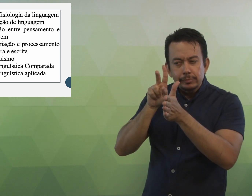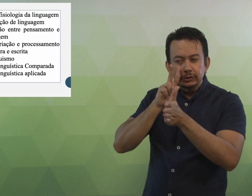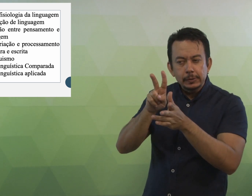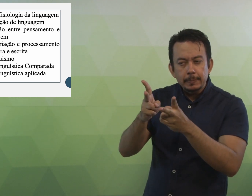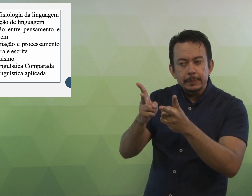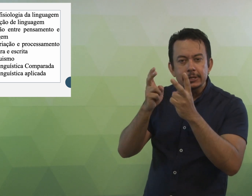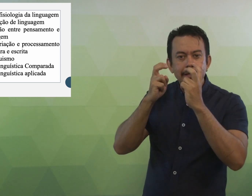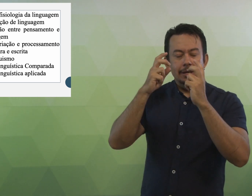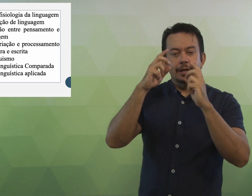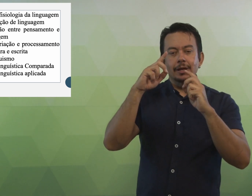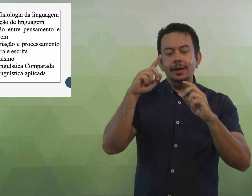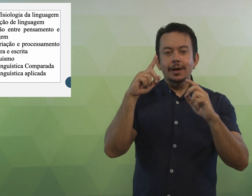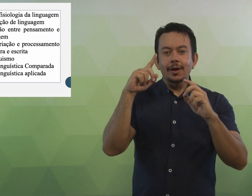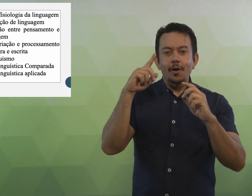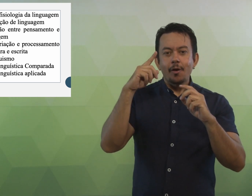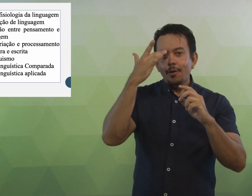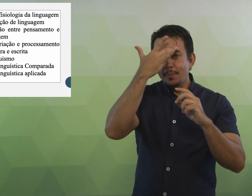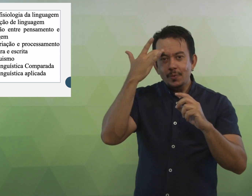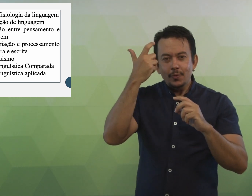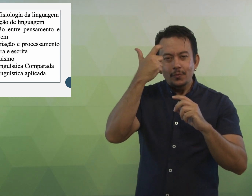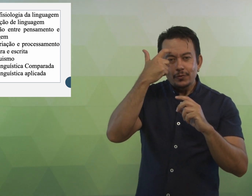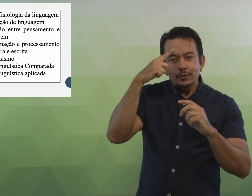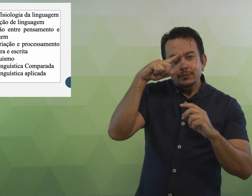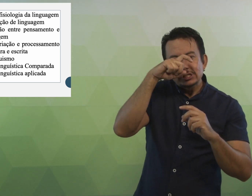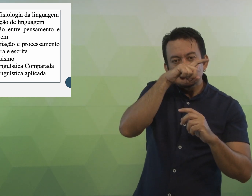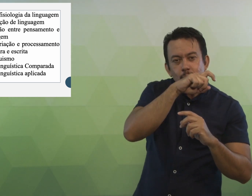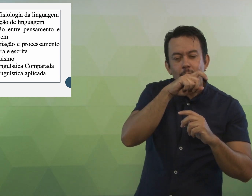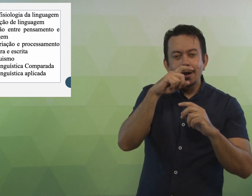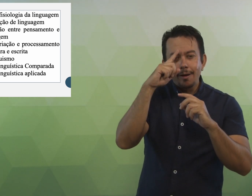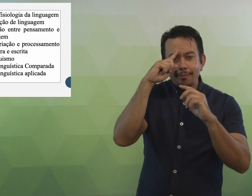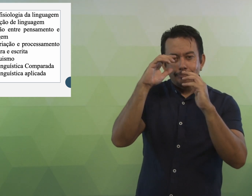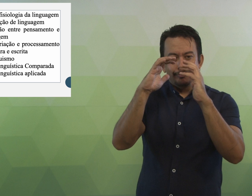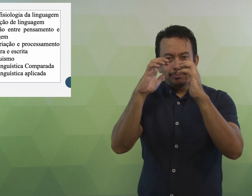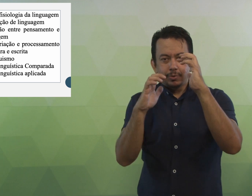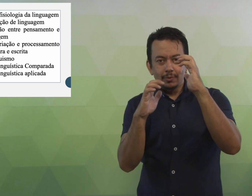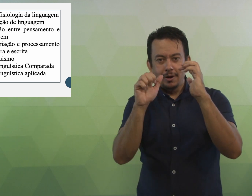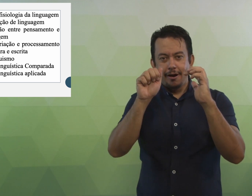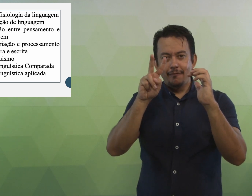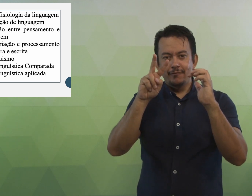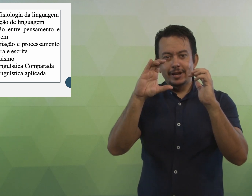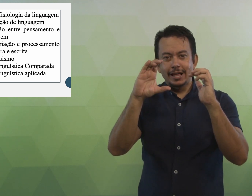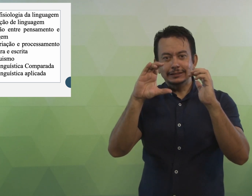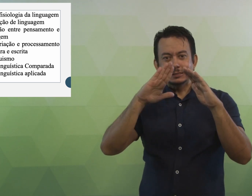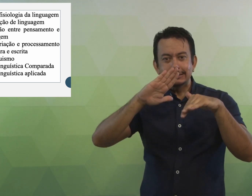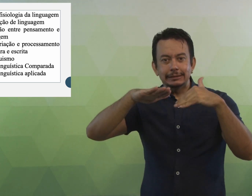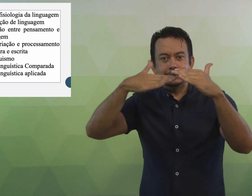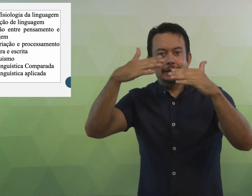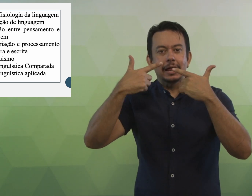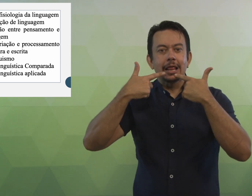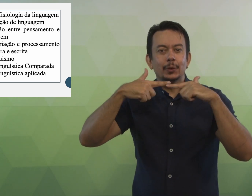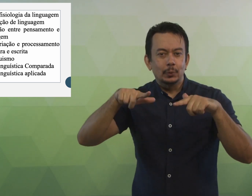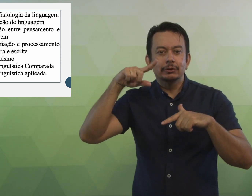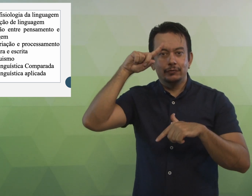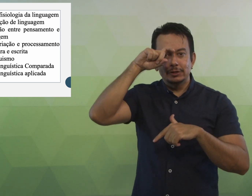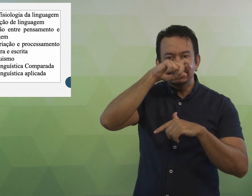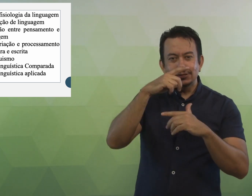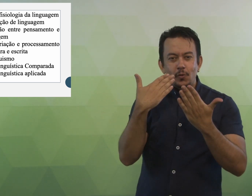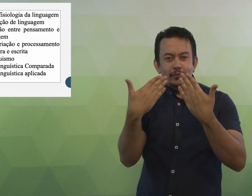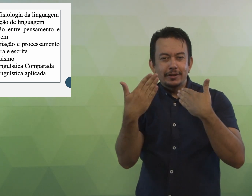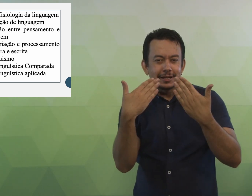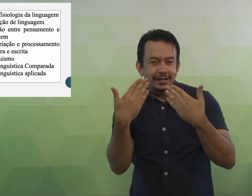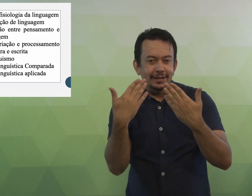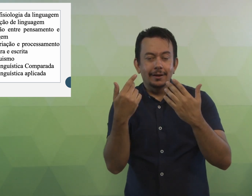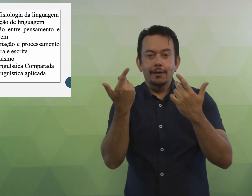estudo da neurofisiologia. Por exemplo, quando fazemos um exame, então